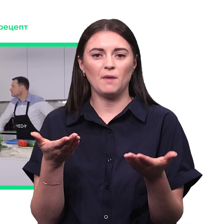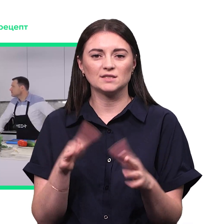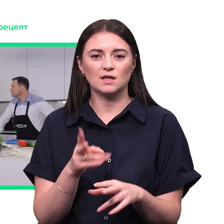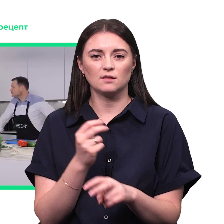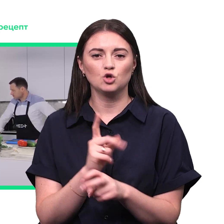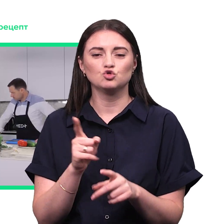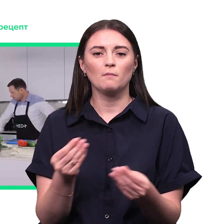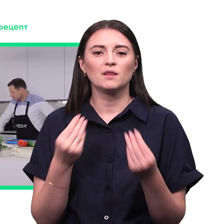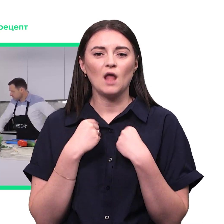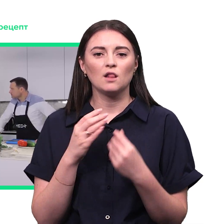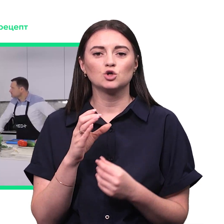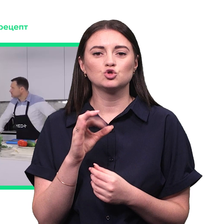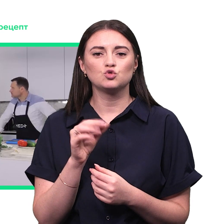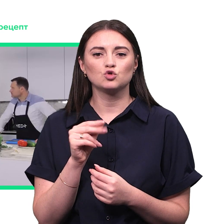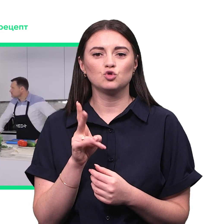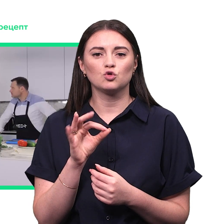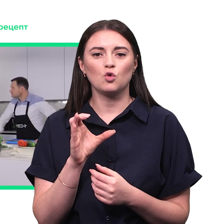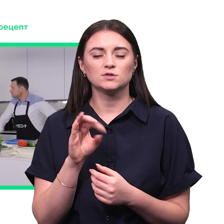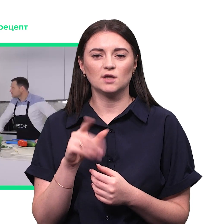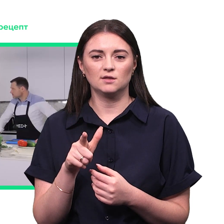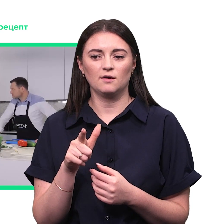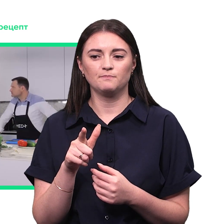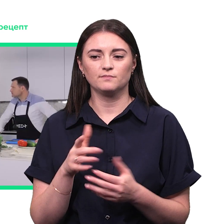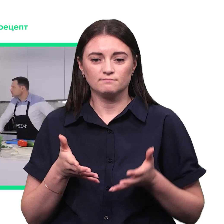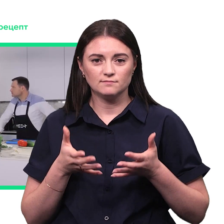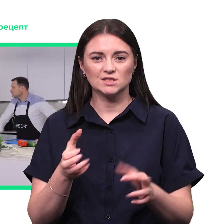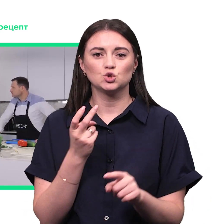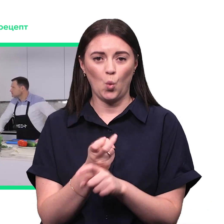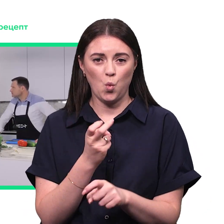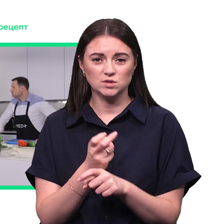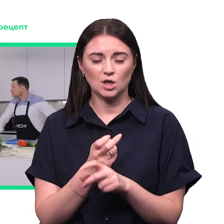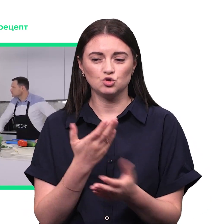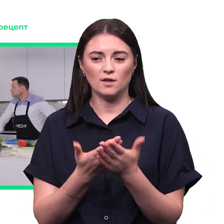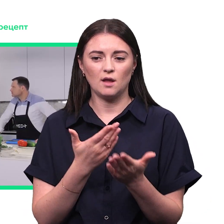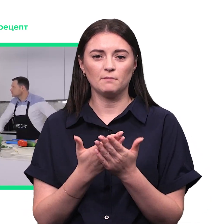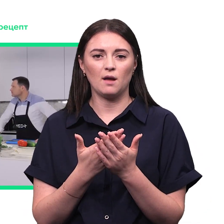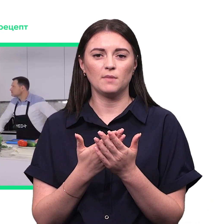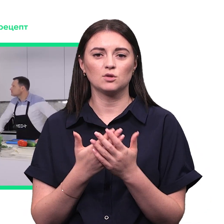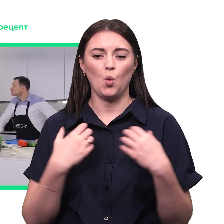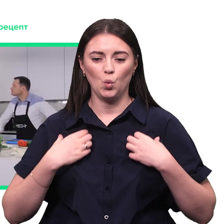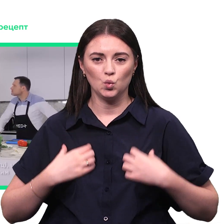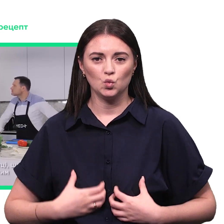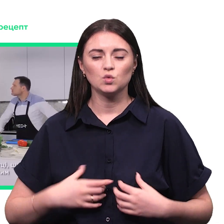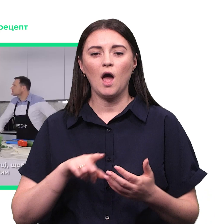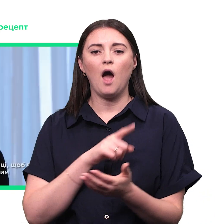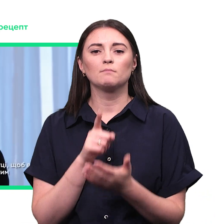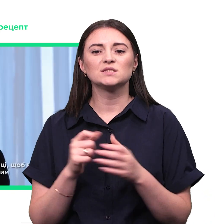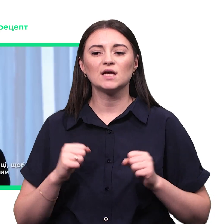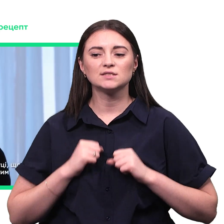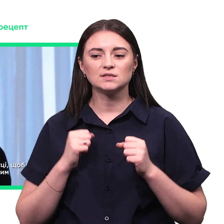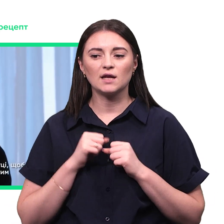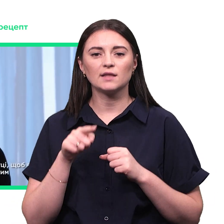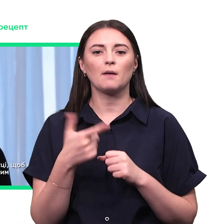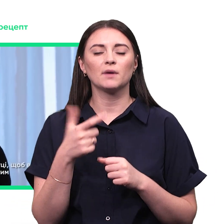нам сочность. Весь продукт, который запекается с косточкой, ну, то есть, например, это грудка куриная, то обязательно старайтесь брать там, где